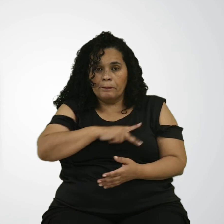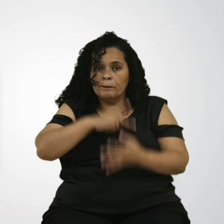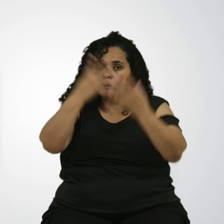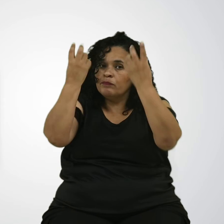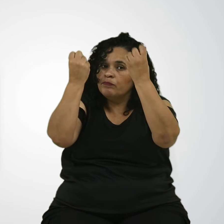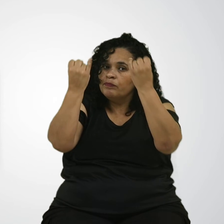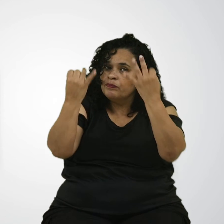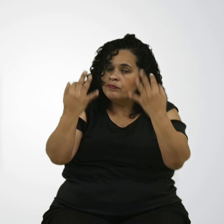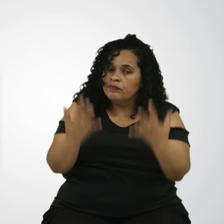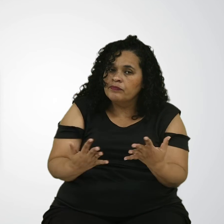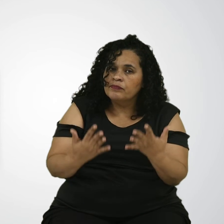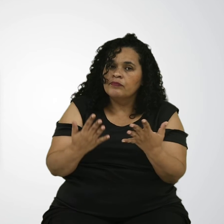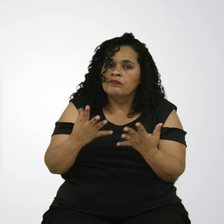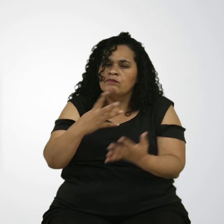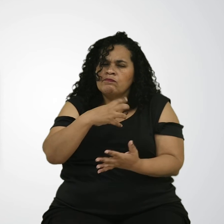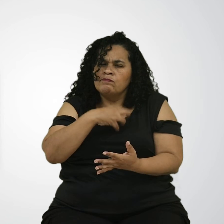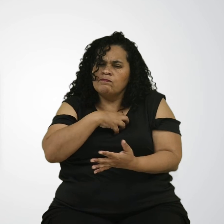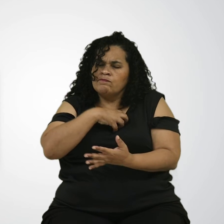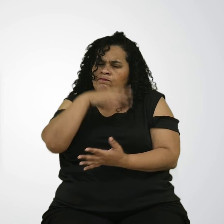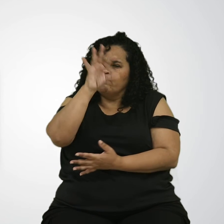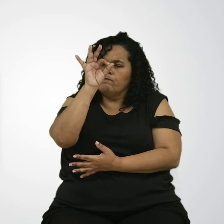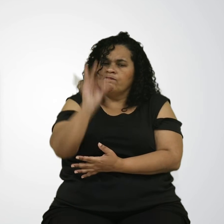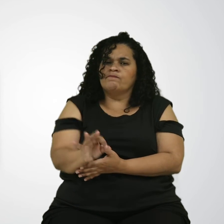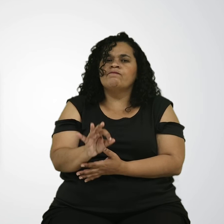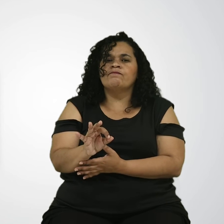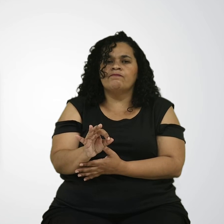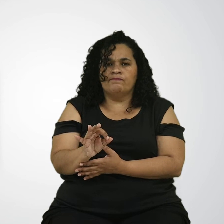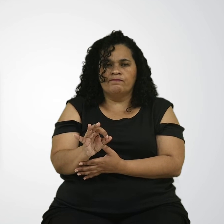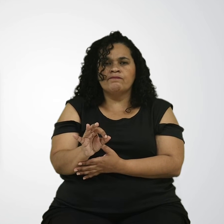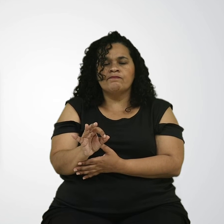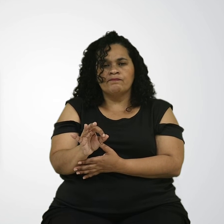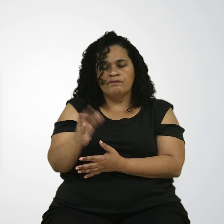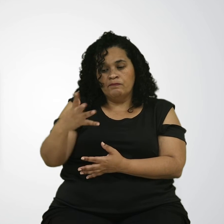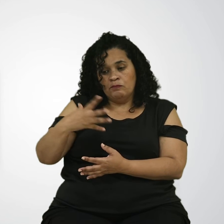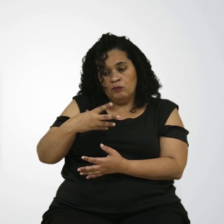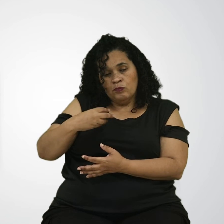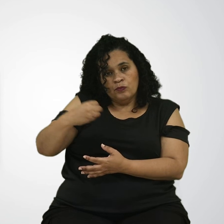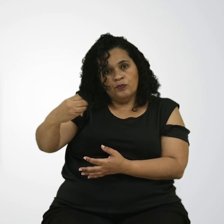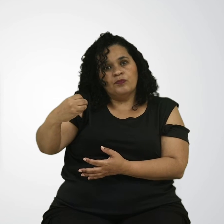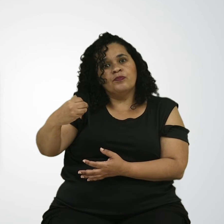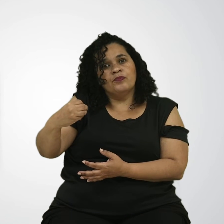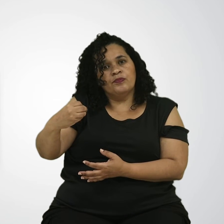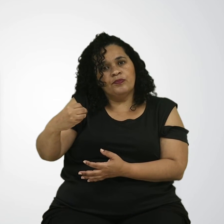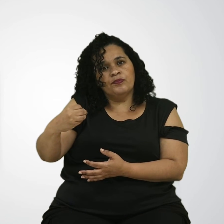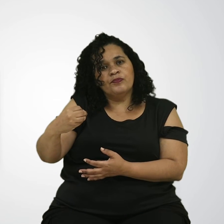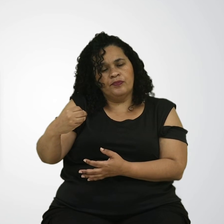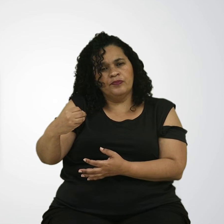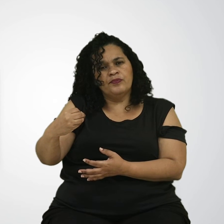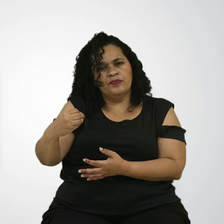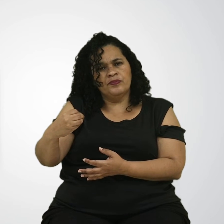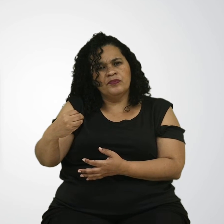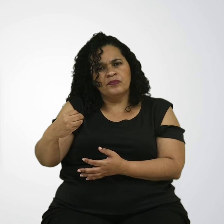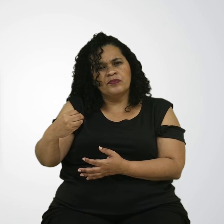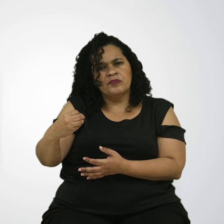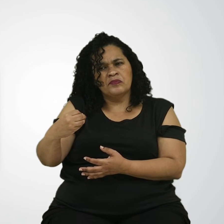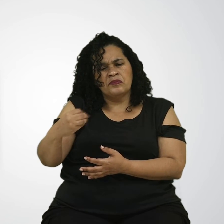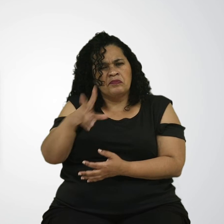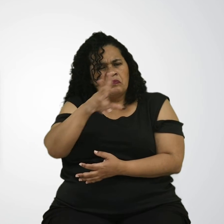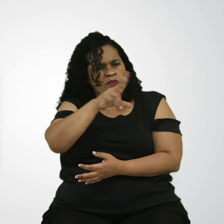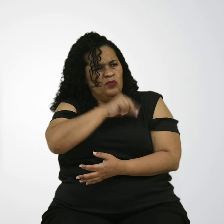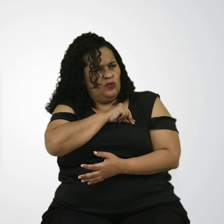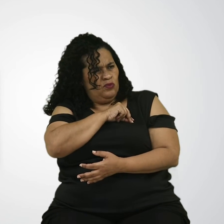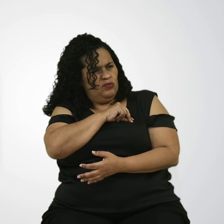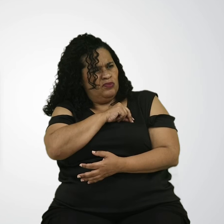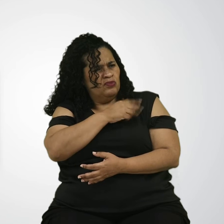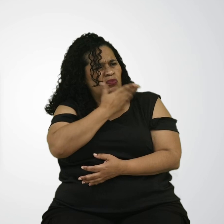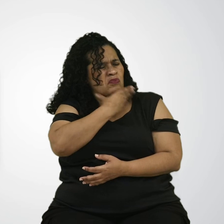pais mal aplicada, que deixa os filhos com a intenção de que eles foram injustiçados. Meu pai é